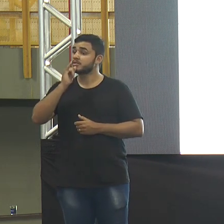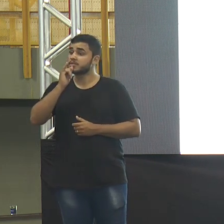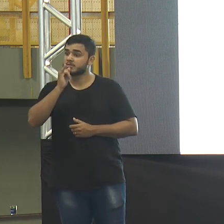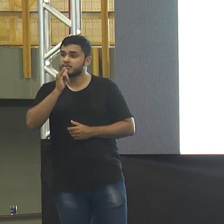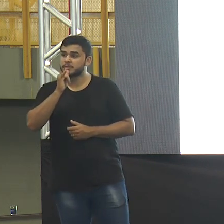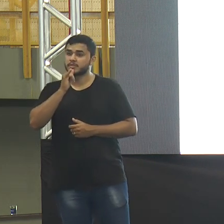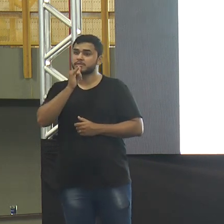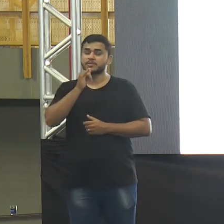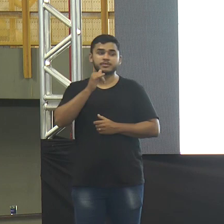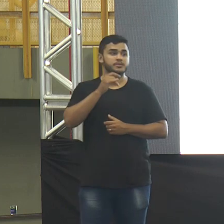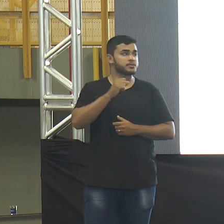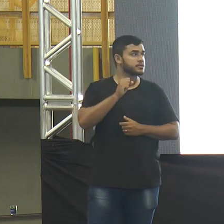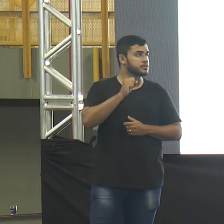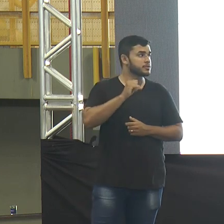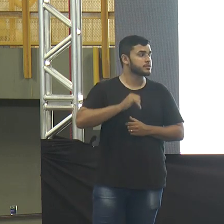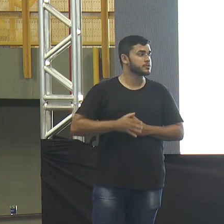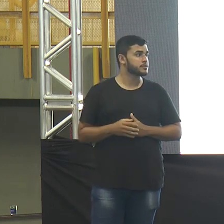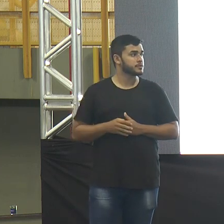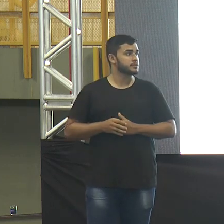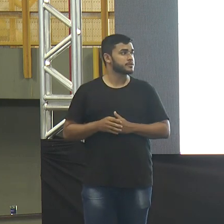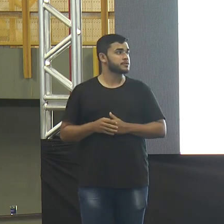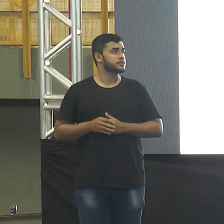Pegou, deixa eu ver,